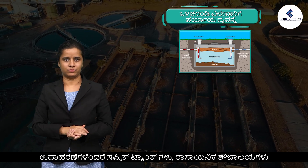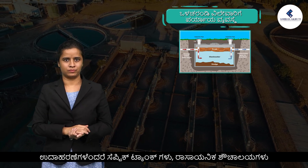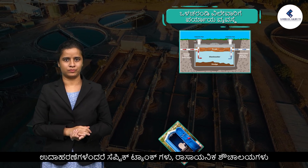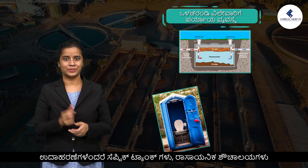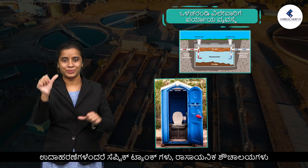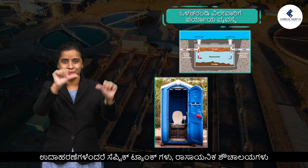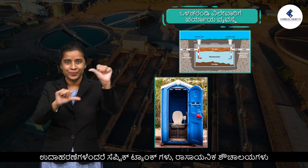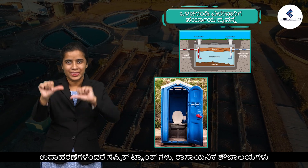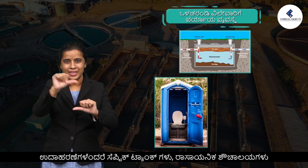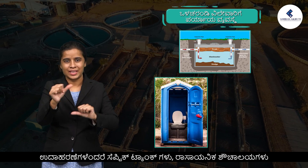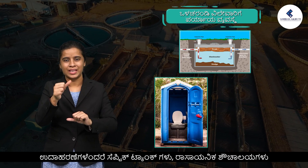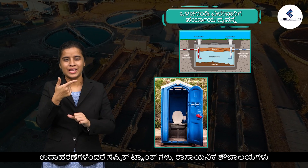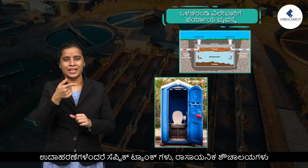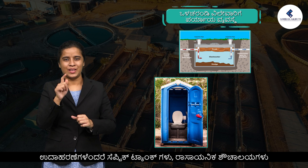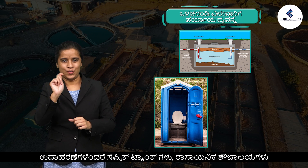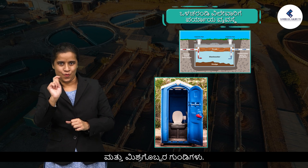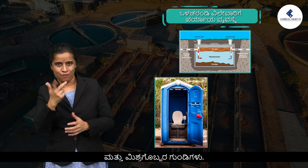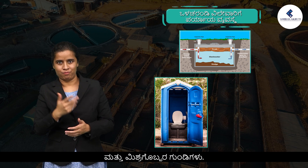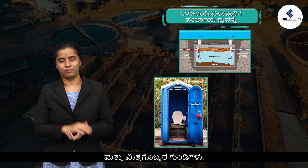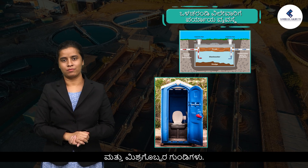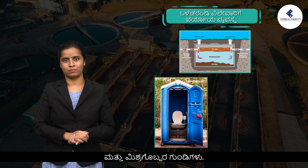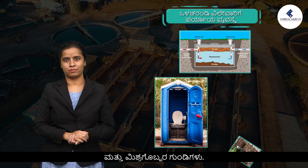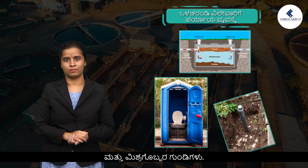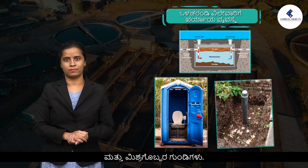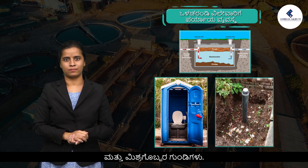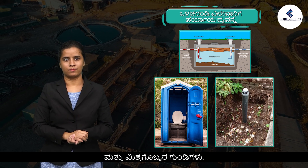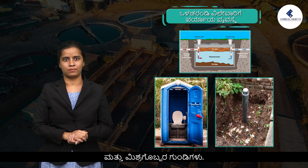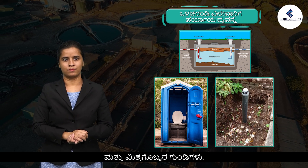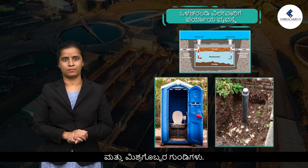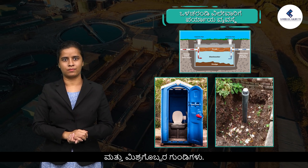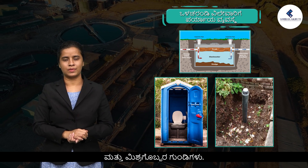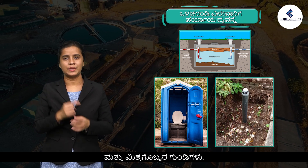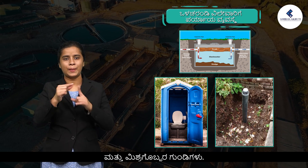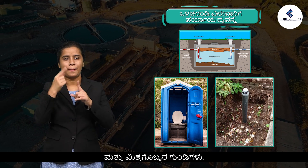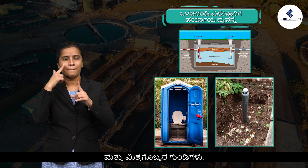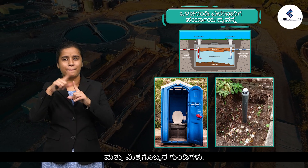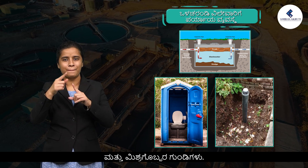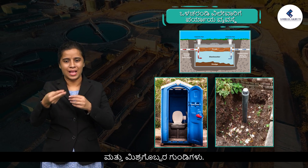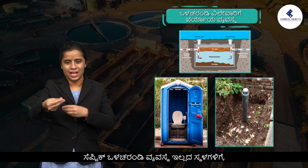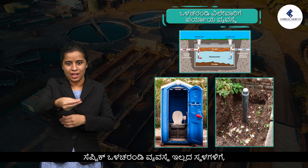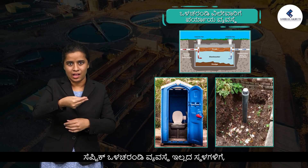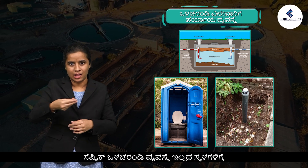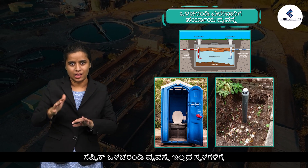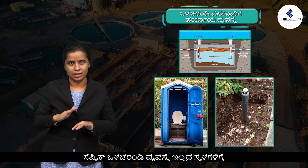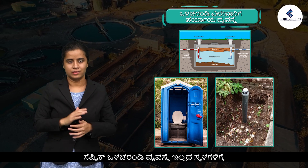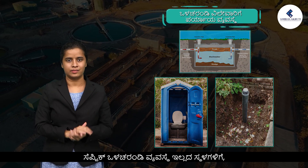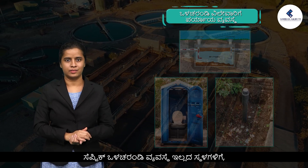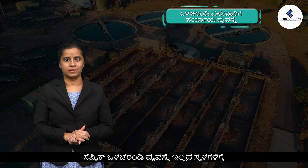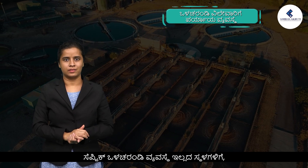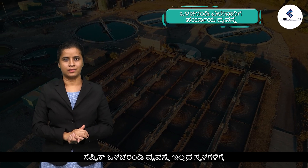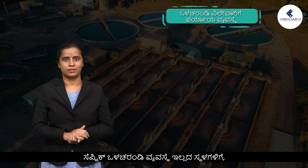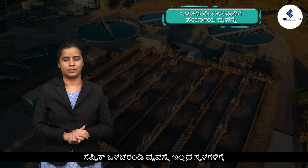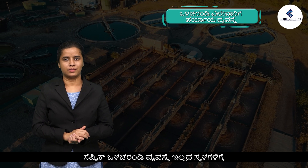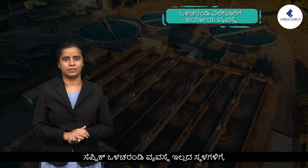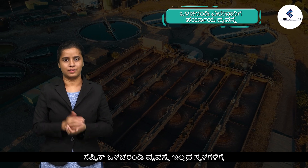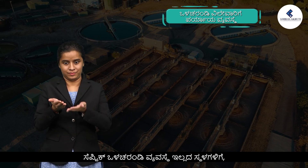ಟ್ಯಾಂಕ್ಗಳು, ರಾಸಾಯನಿಕ ಶೌಚಾಲಯಗಳು ಮತ್ತು ಮಿಶ್ರ ಗೊಬ್ಬರ ಗುಂಡಿಗಳು. ಸೆಪ್ಟಿಕ್